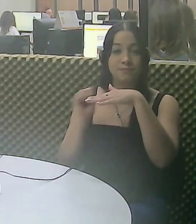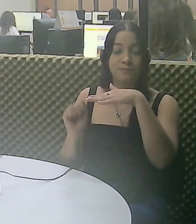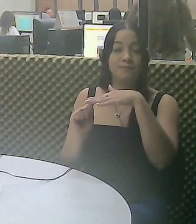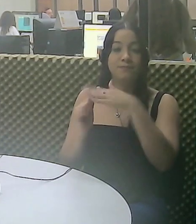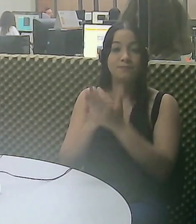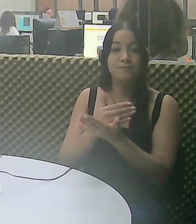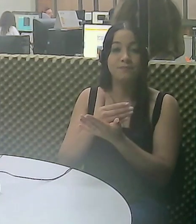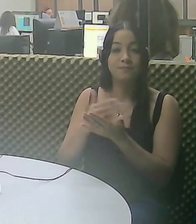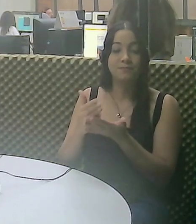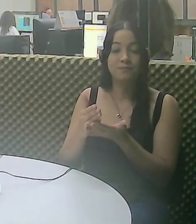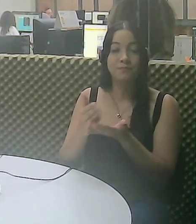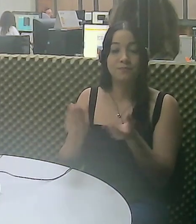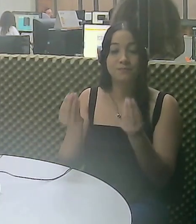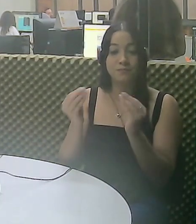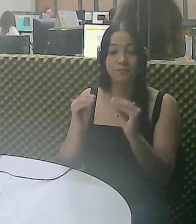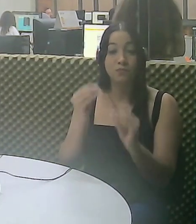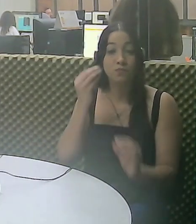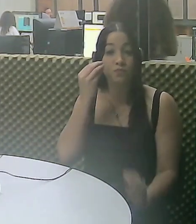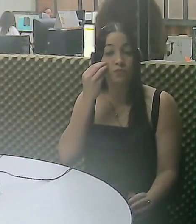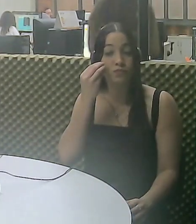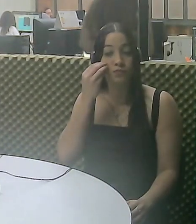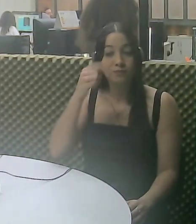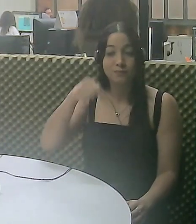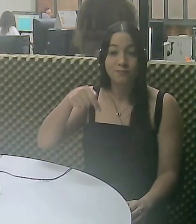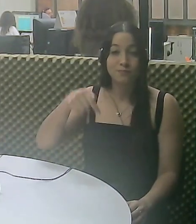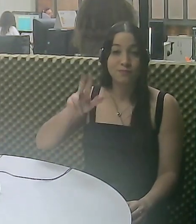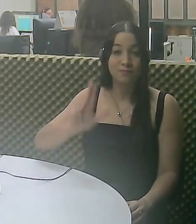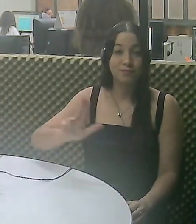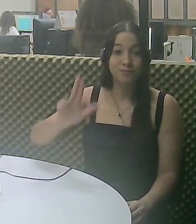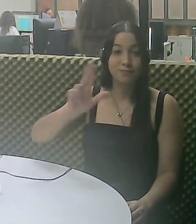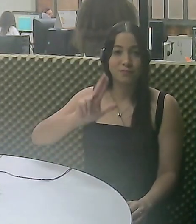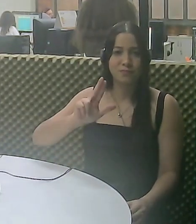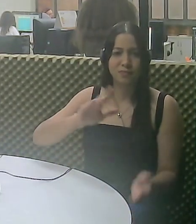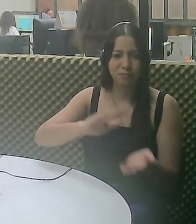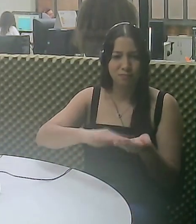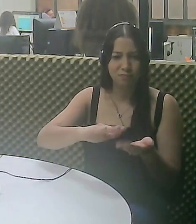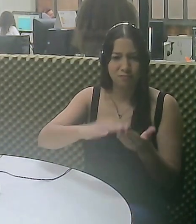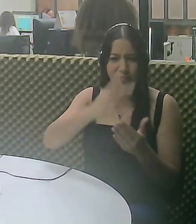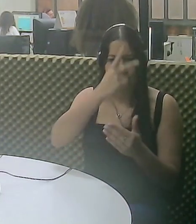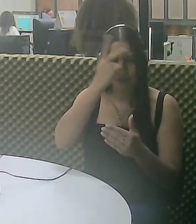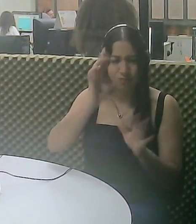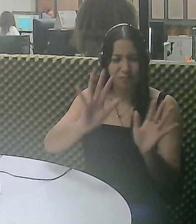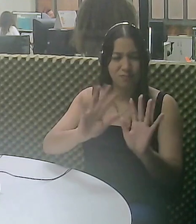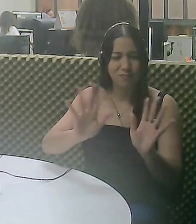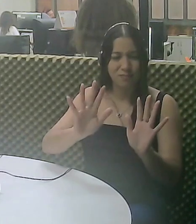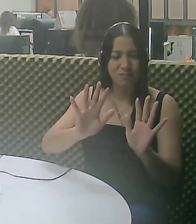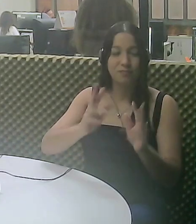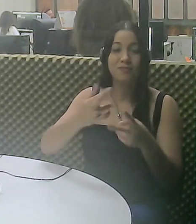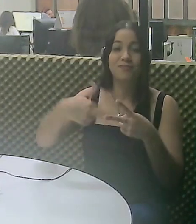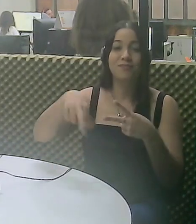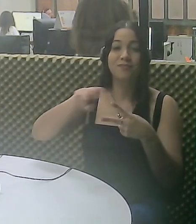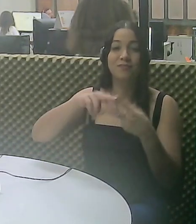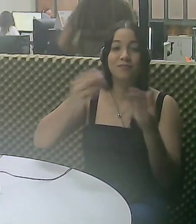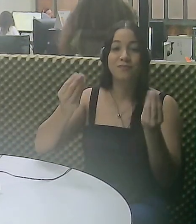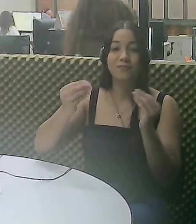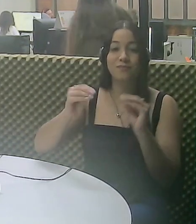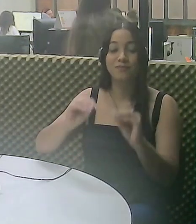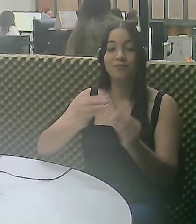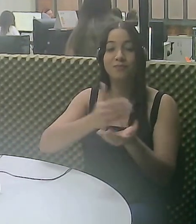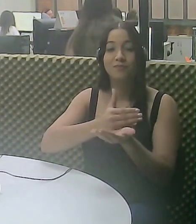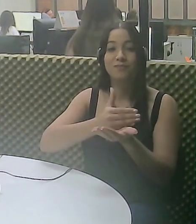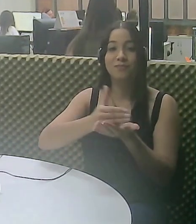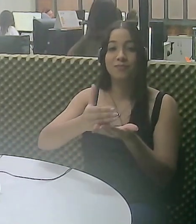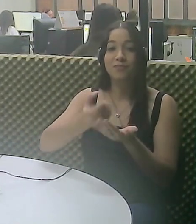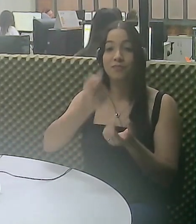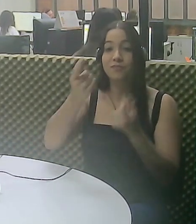o DEMAI, começou a testar na cidade. Sem custos para o consumidor, o recurso foi instalado